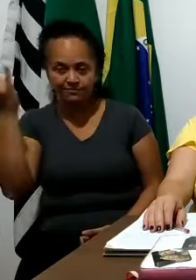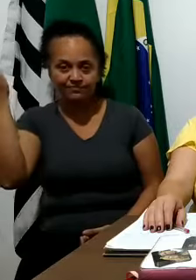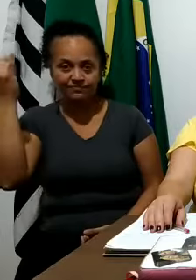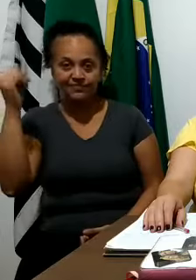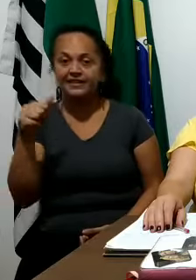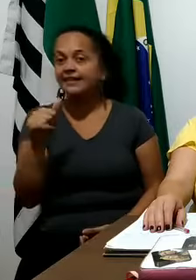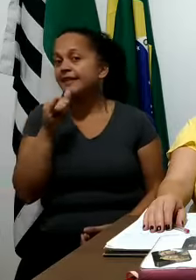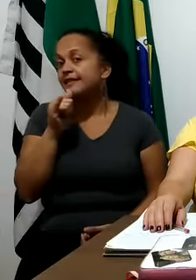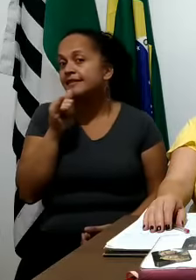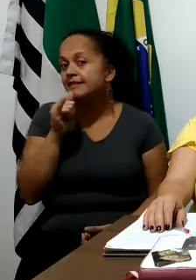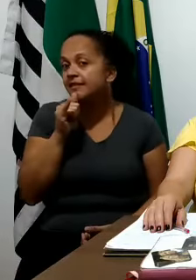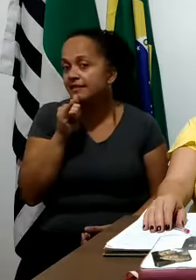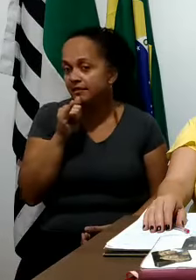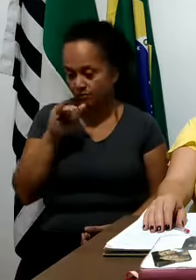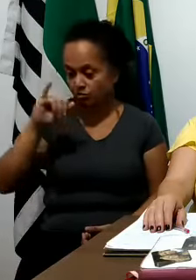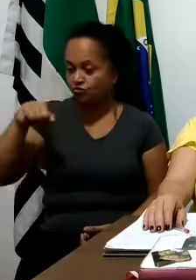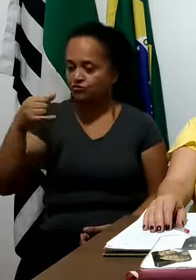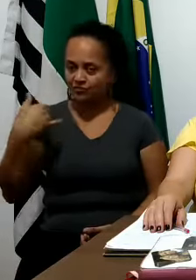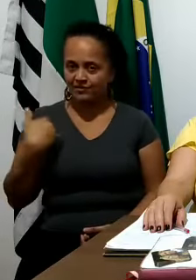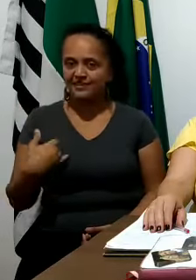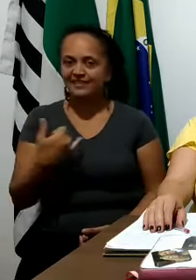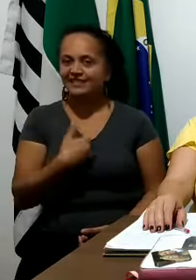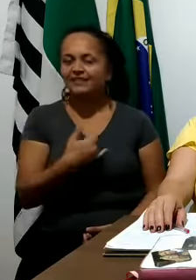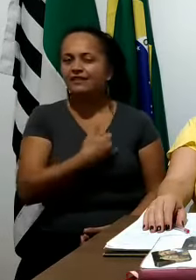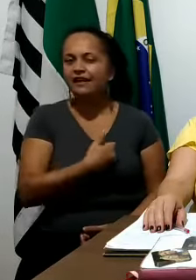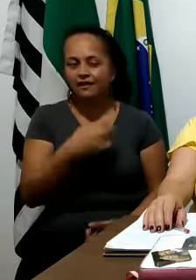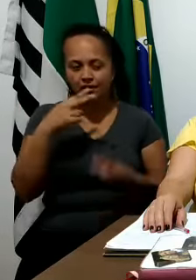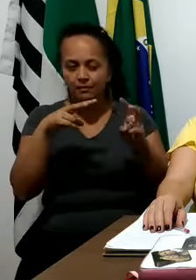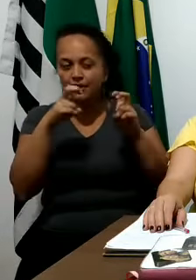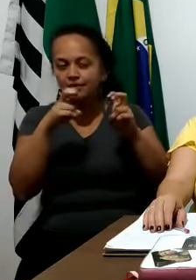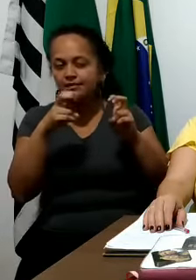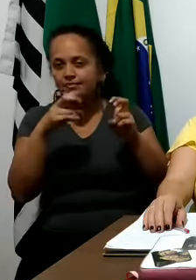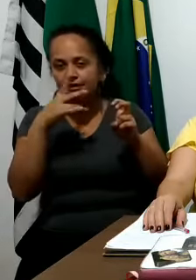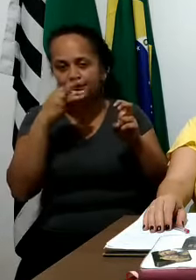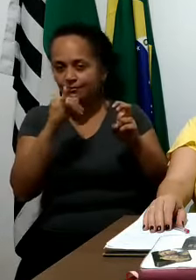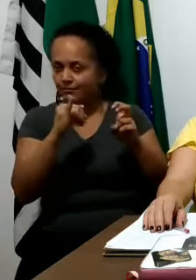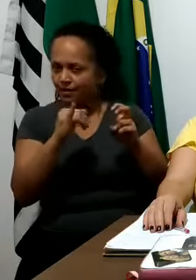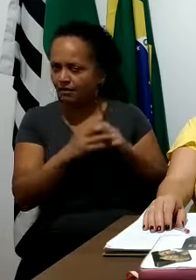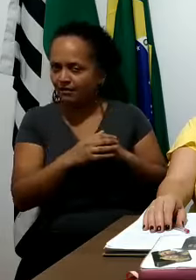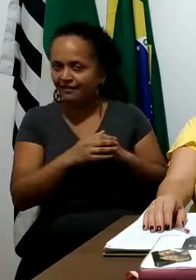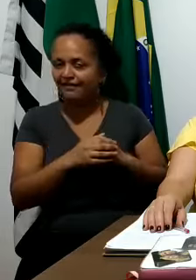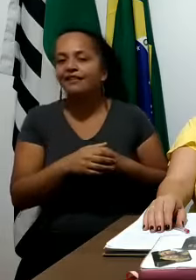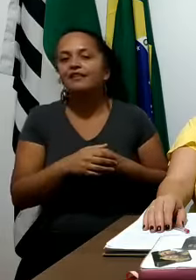recebeu. Quem era o exemplo dele? O próprio Pai, né? E para nós também,